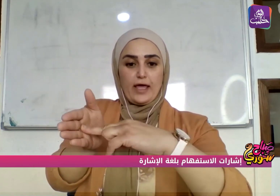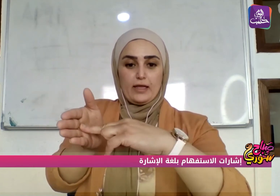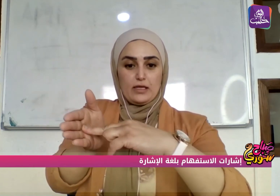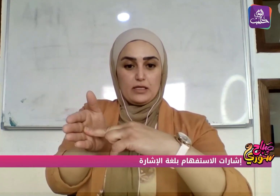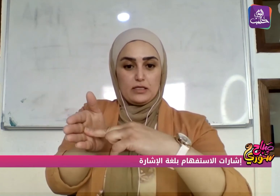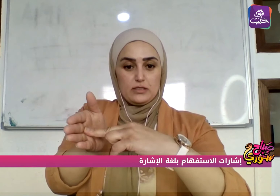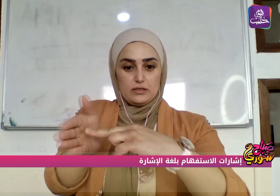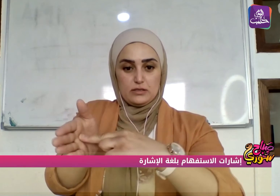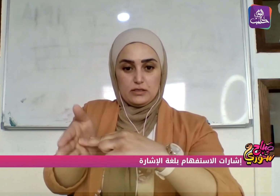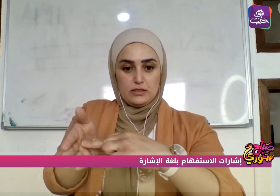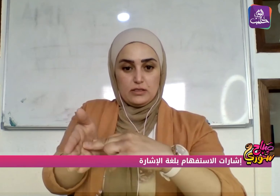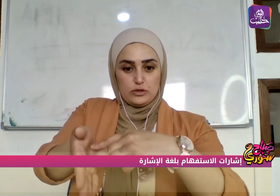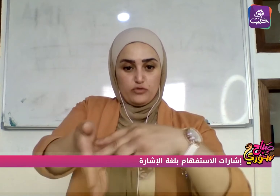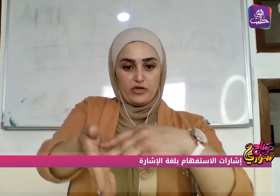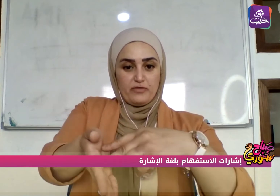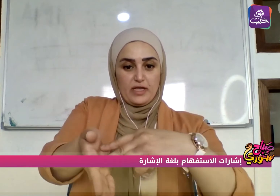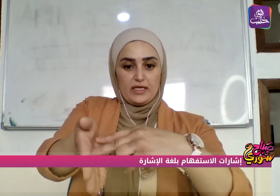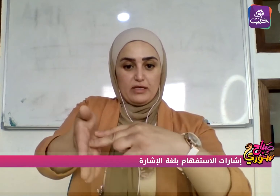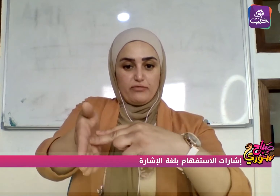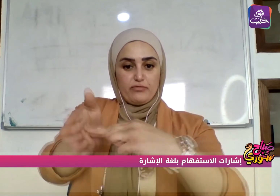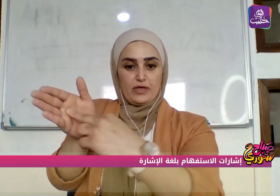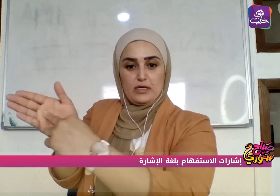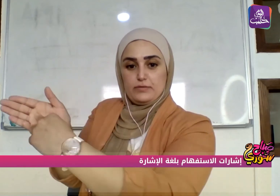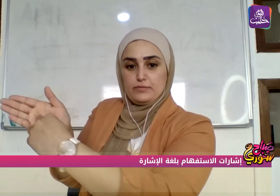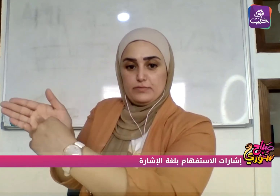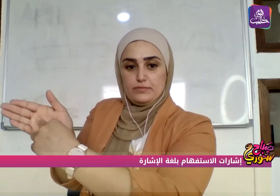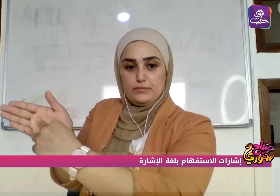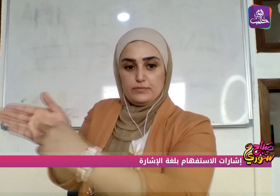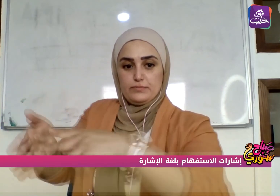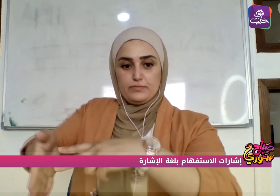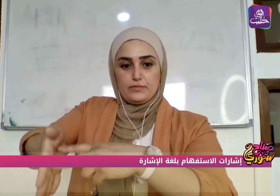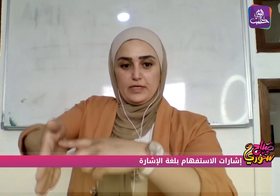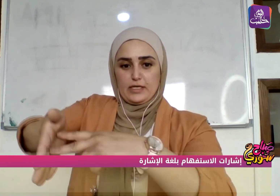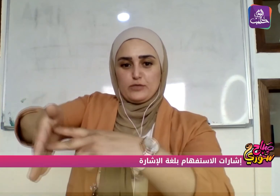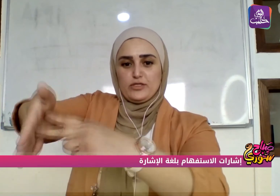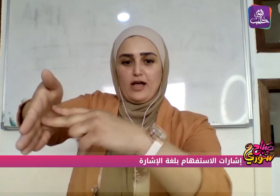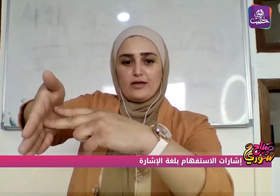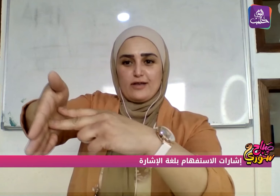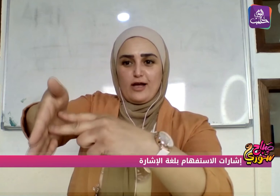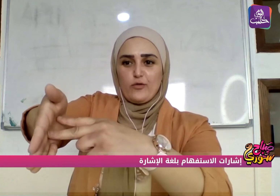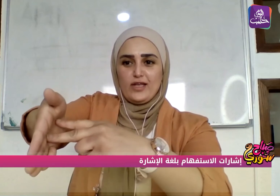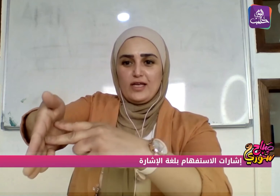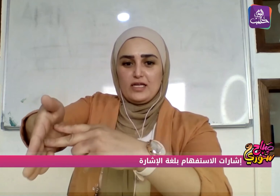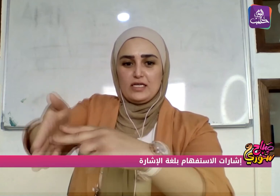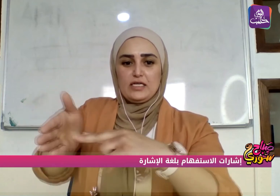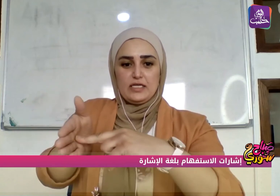والنجمتين، شوفوا كيف ايدي كيف هيك هيك عشان بوضحها اكثر، احاول